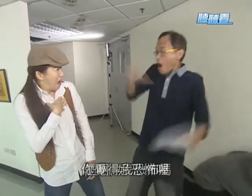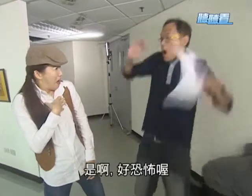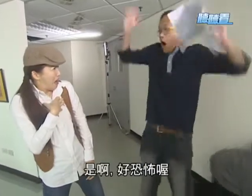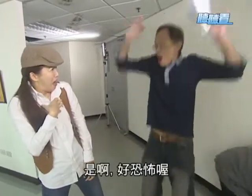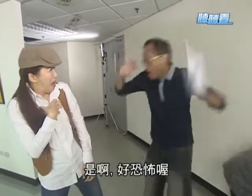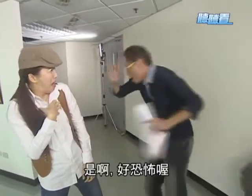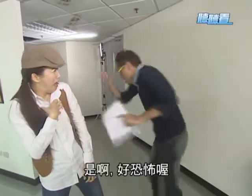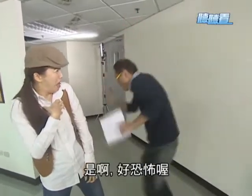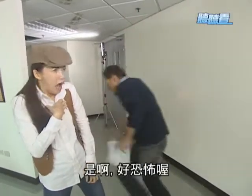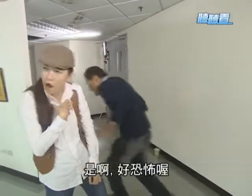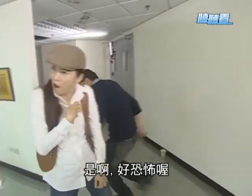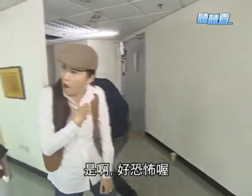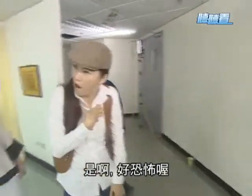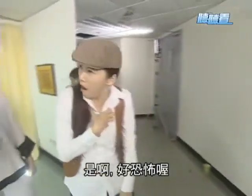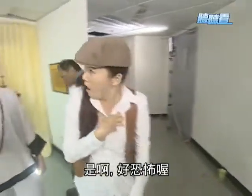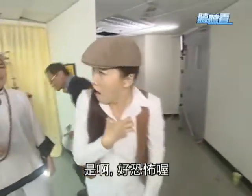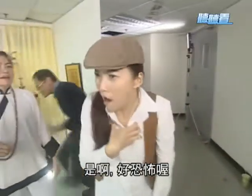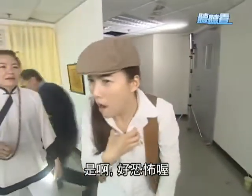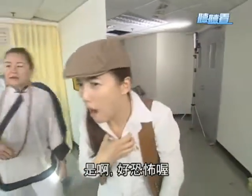啊，好恐怖啊！